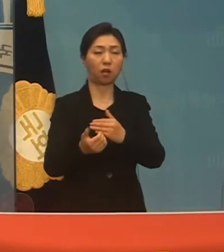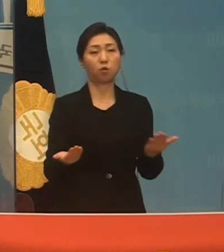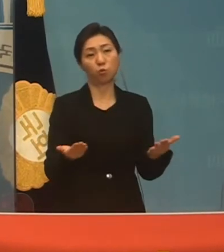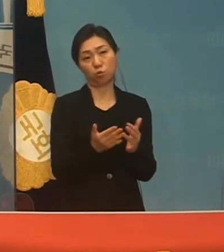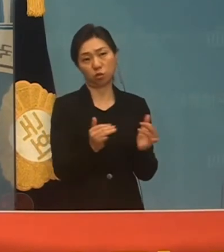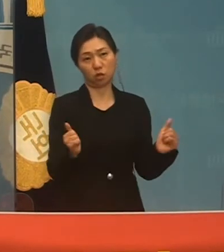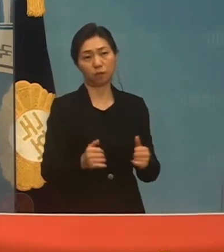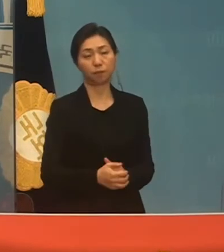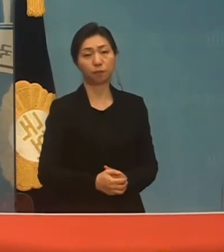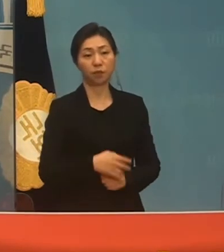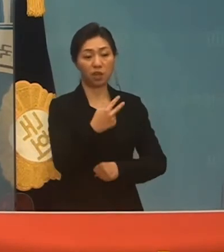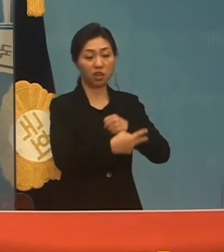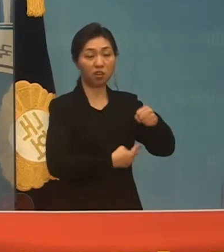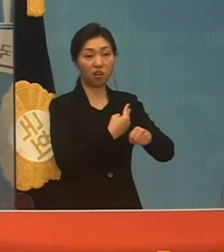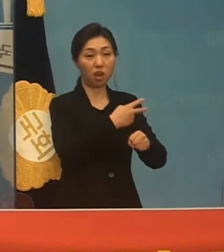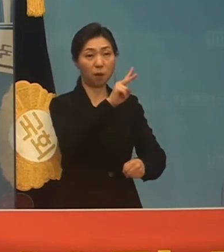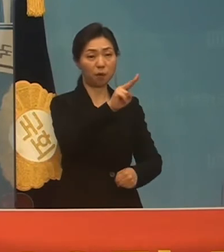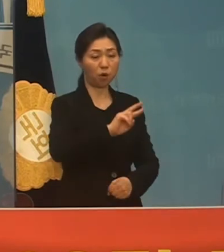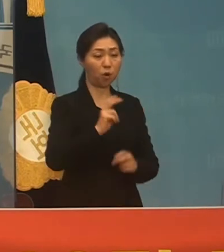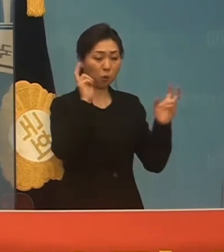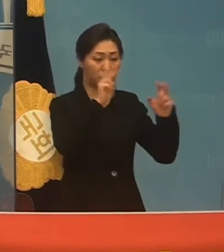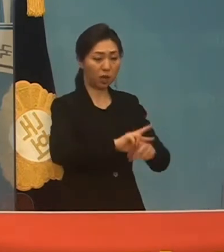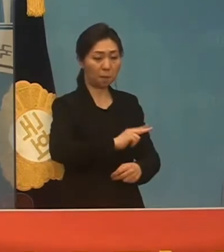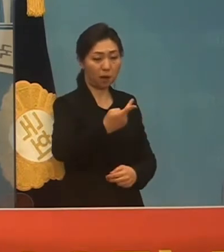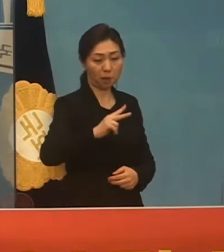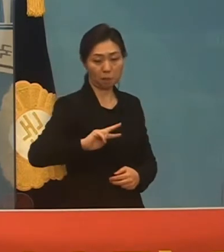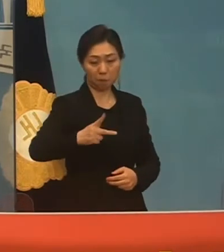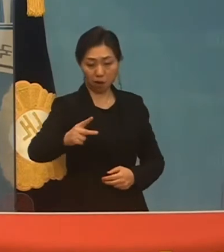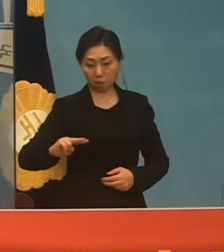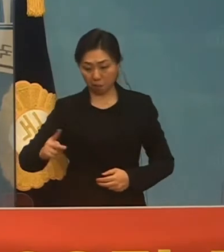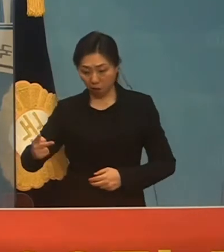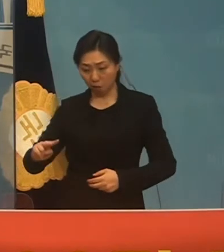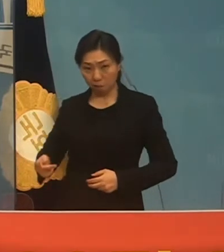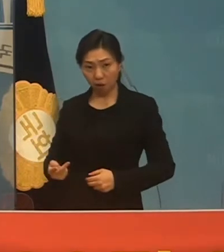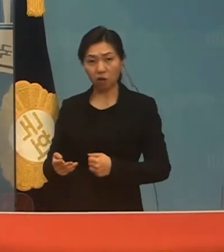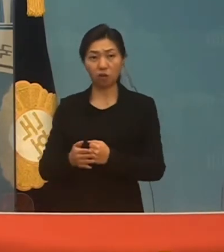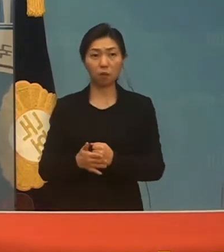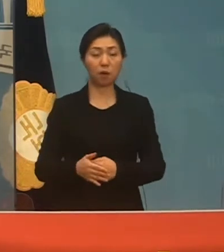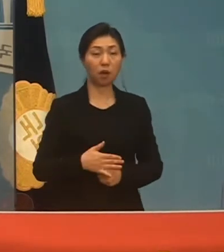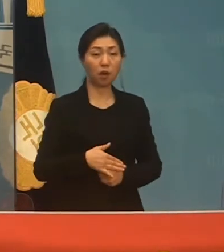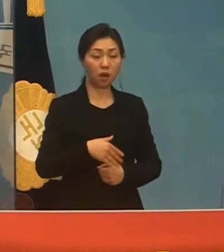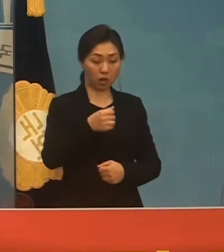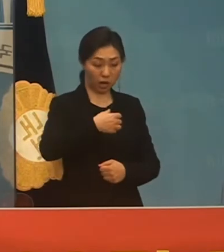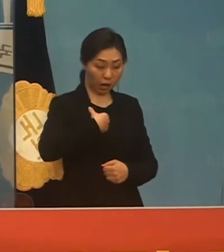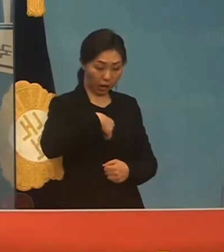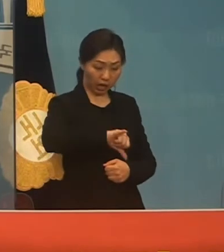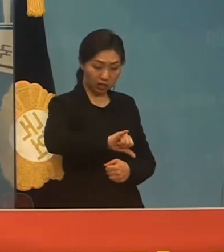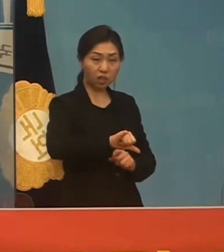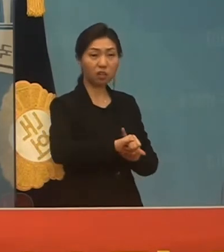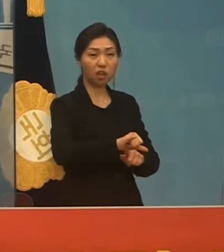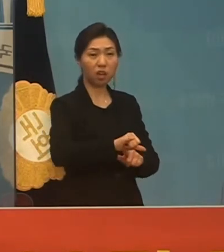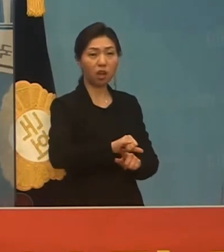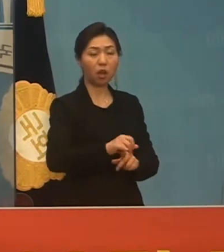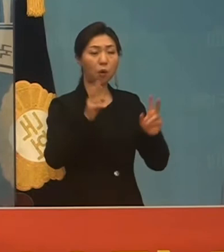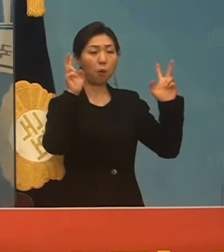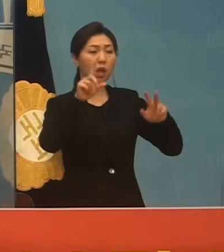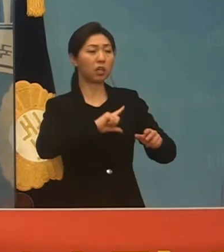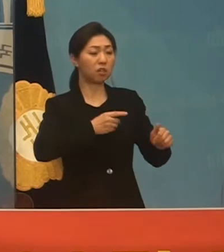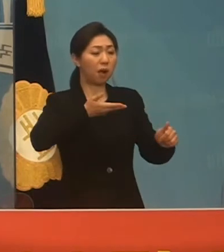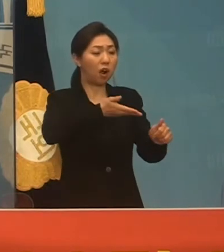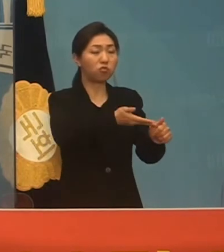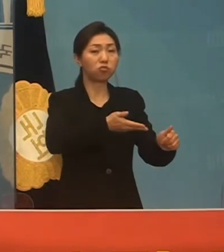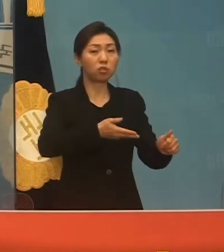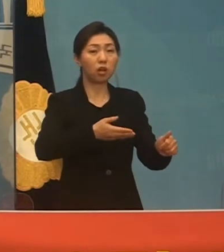2년에 한 번씩 바뀌는 회사 때문에 아들에게 회사 이름을 알려주지 못하는 아빠를 이제는 그마저도 말할